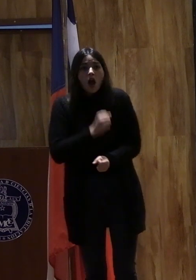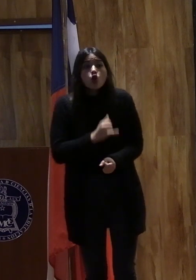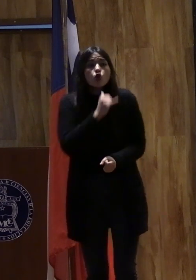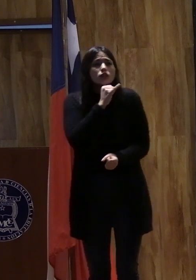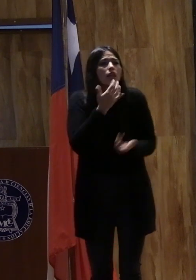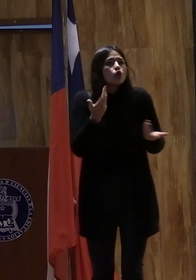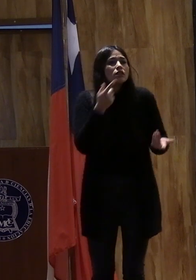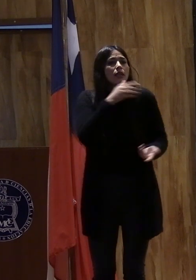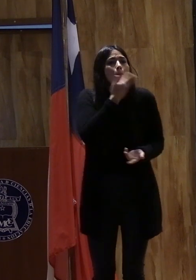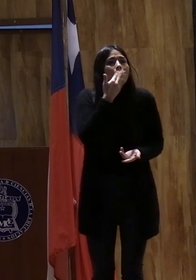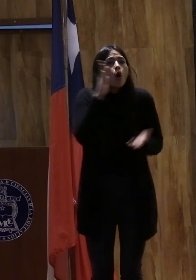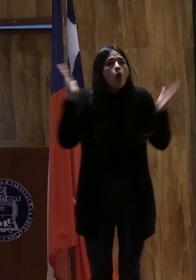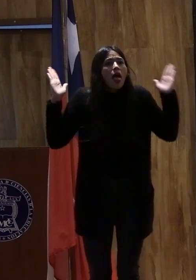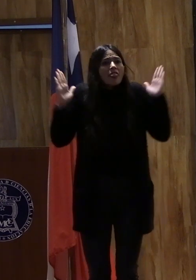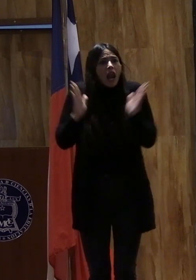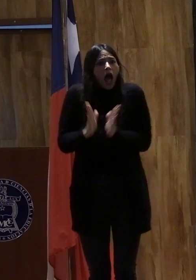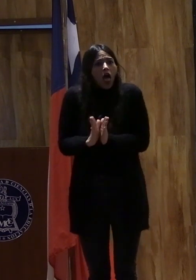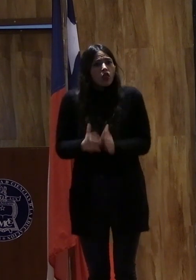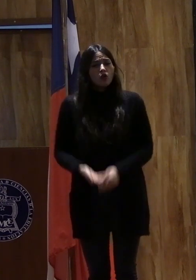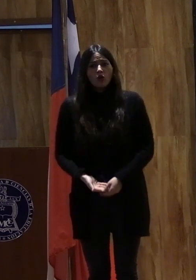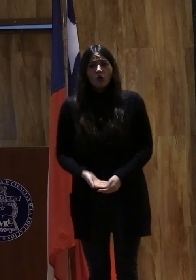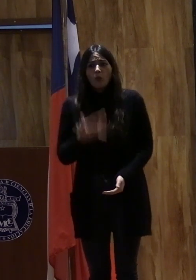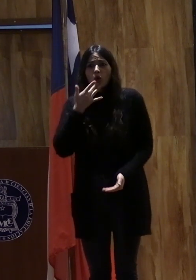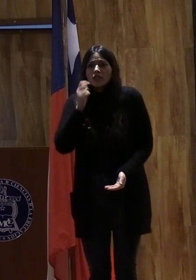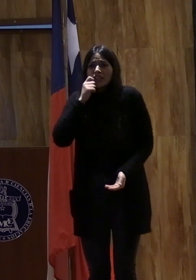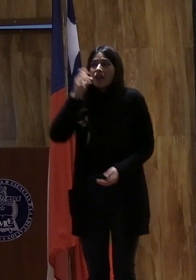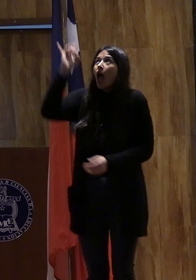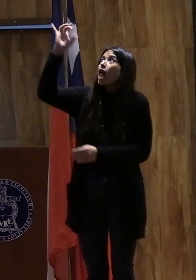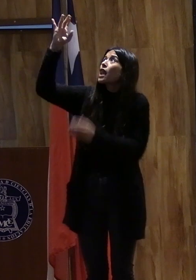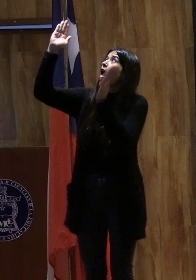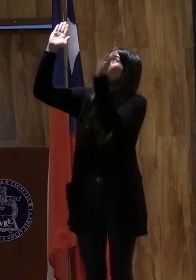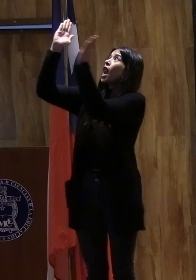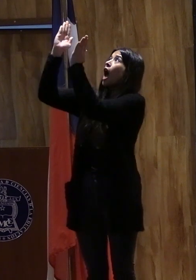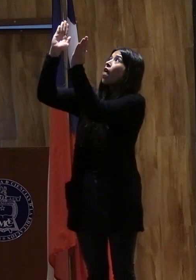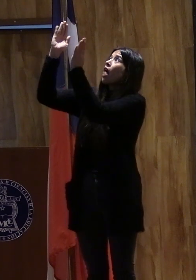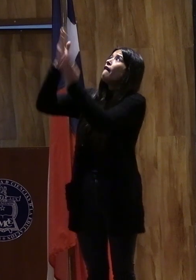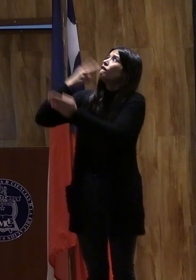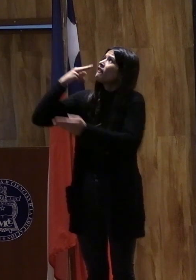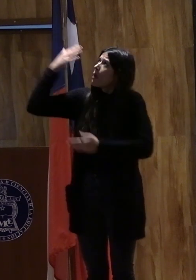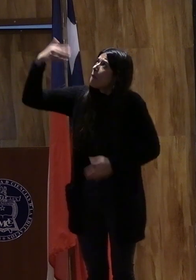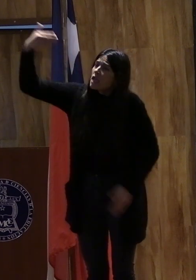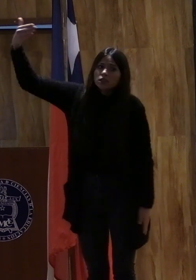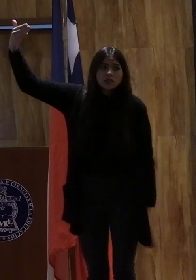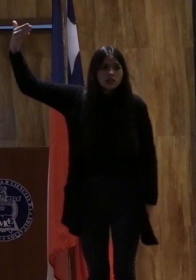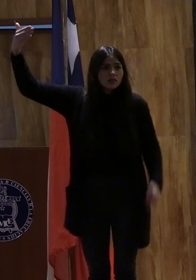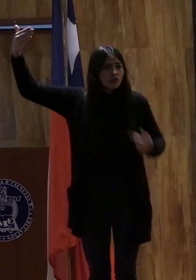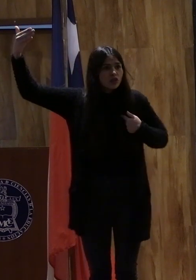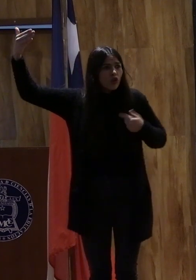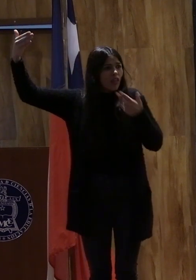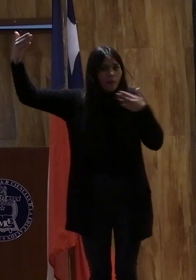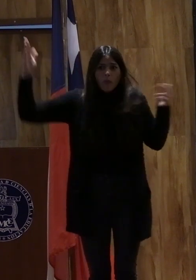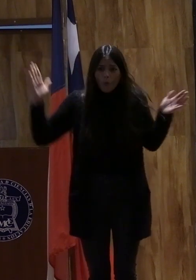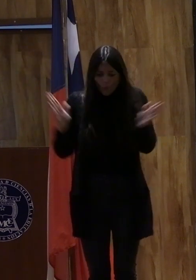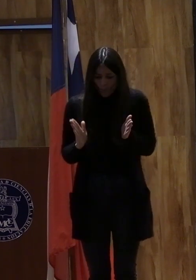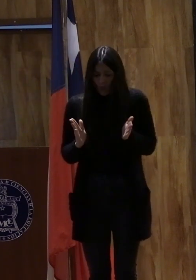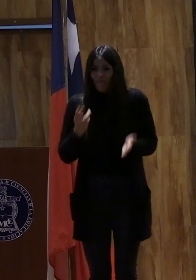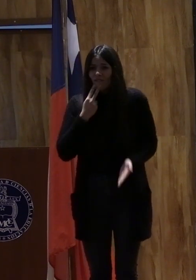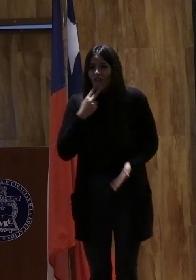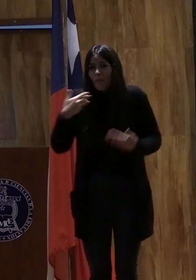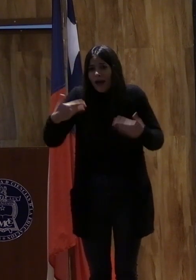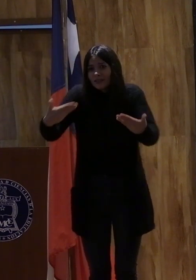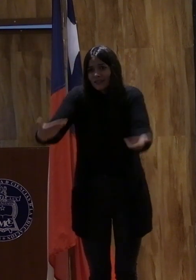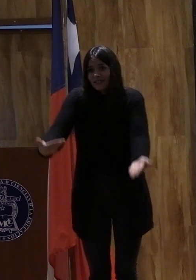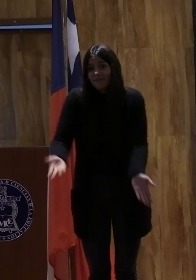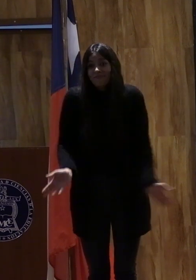porque parece que mientras más flaco y más chico uno vive más, ¿no? Eso puede ser otro consejo, bueno, que yo no lo respeto mucho